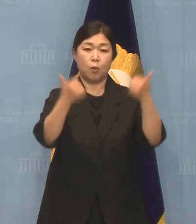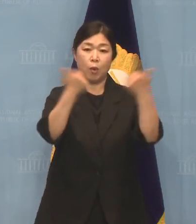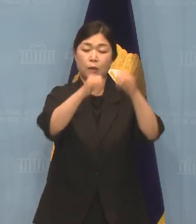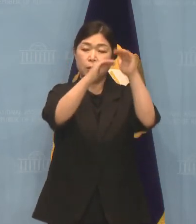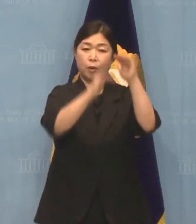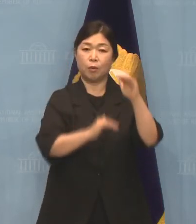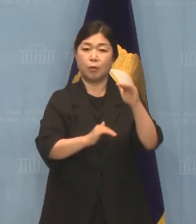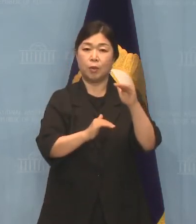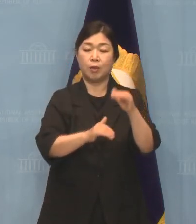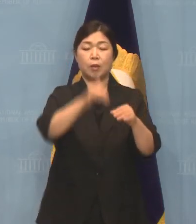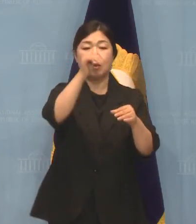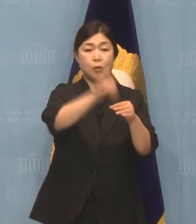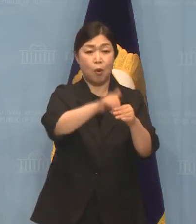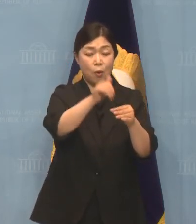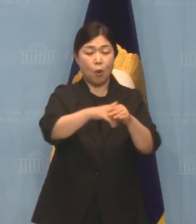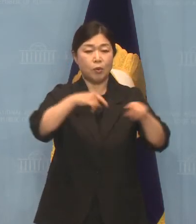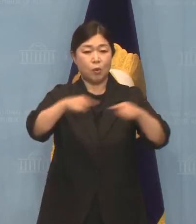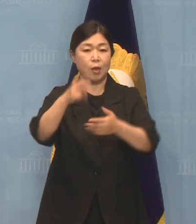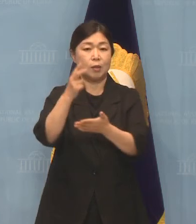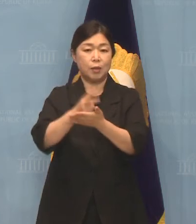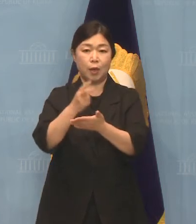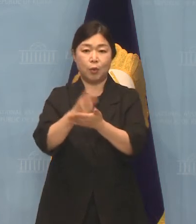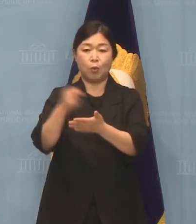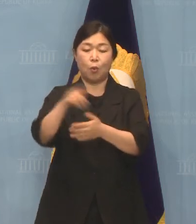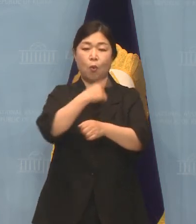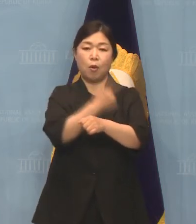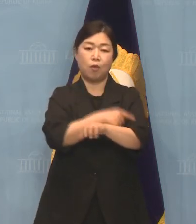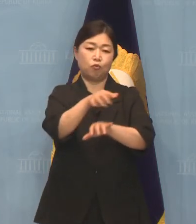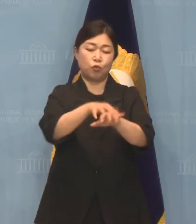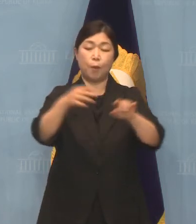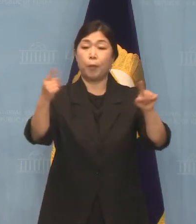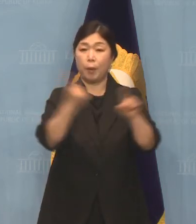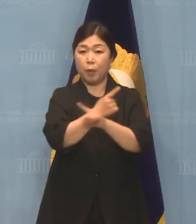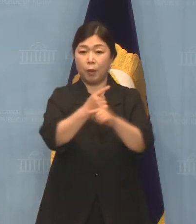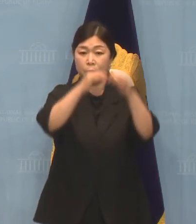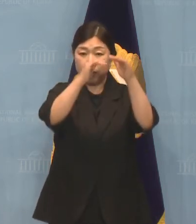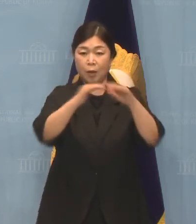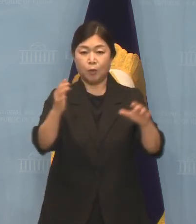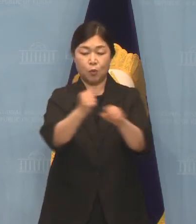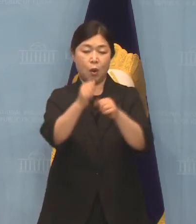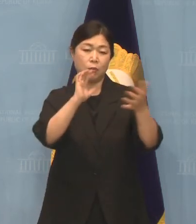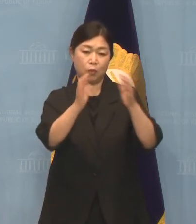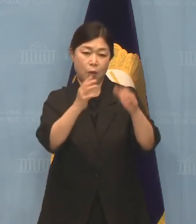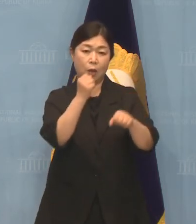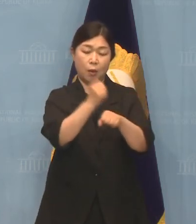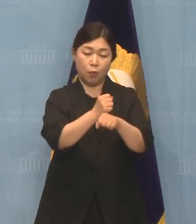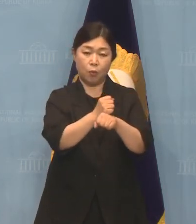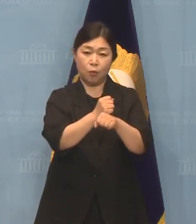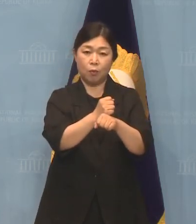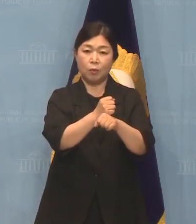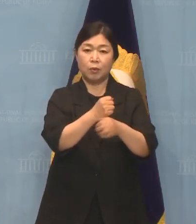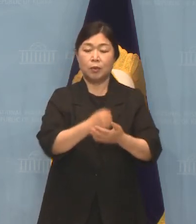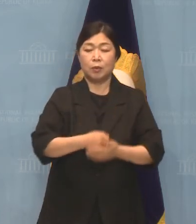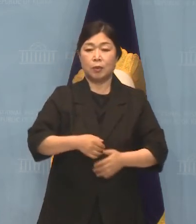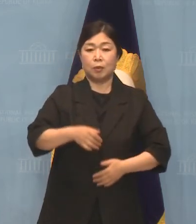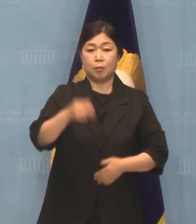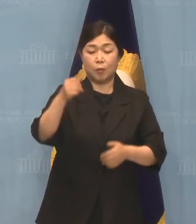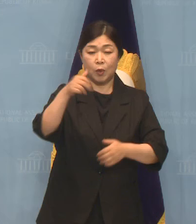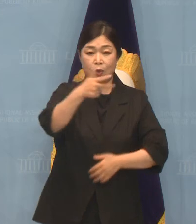회의에서는 선거 정당제도 및 권력구조 개편 방안에 대한 종합 논의가 이어질 예정이며